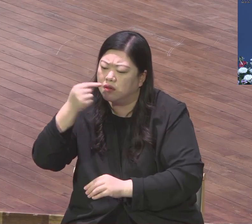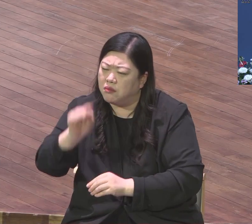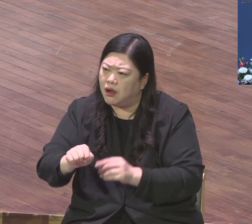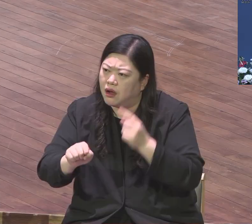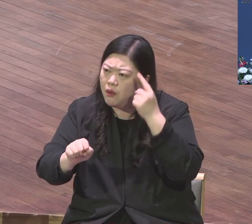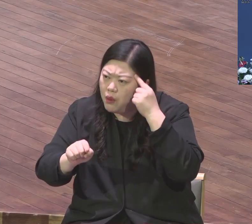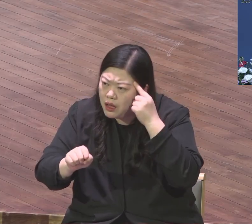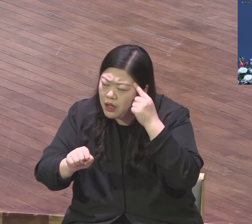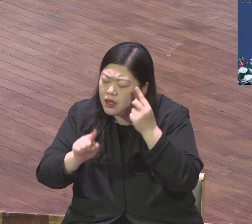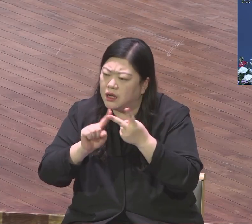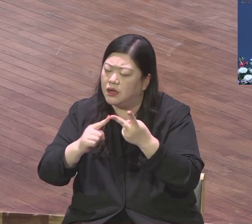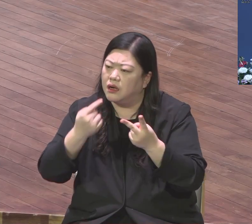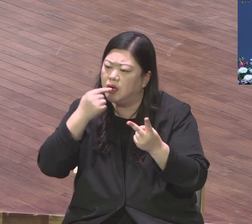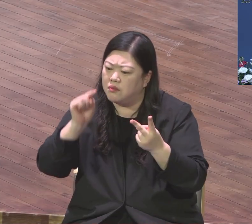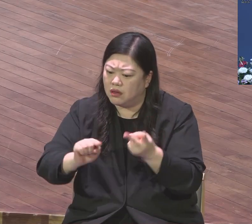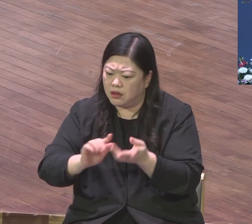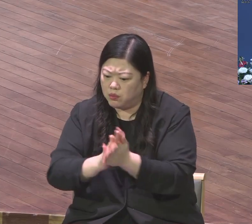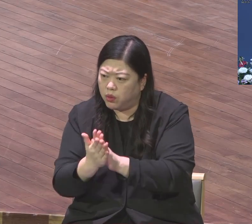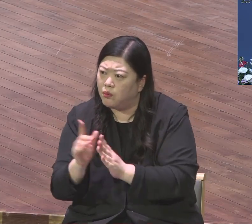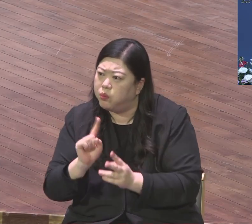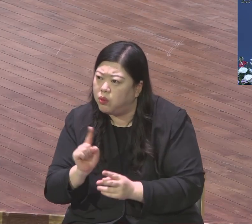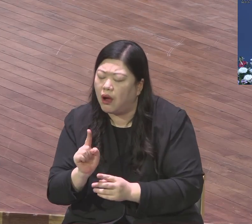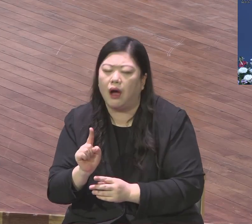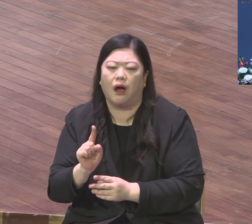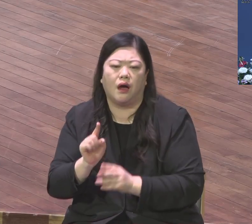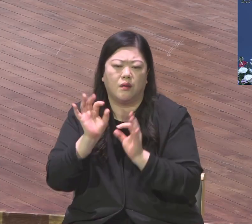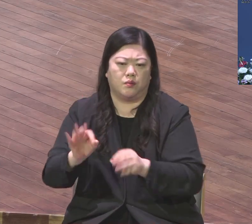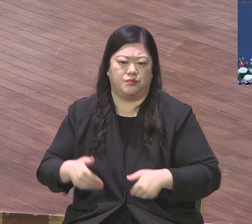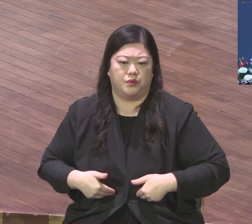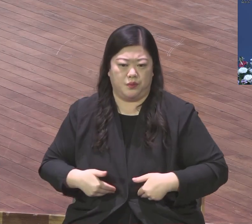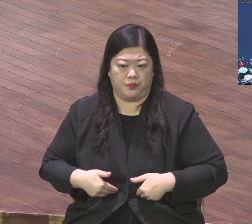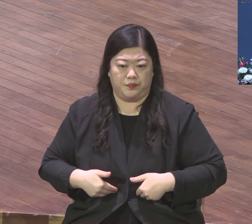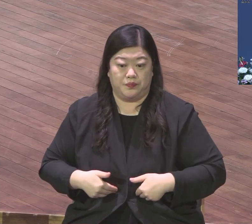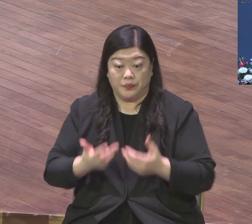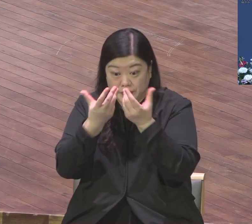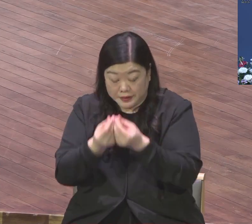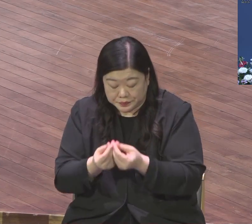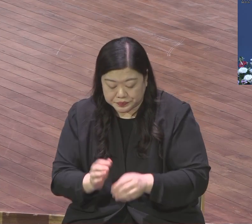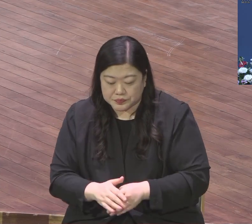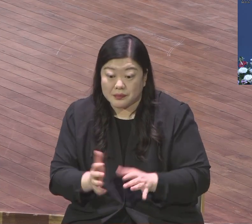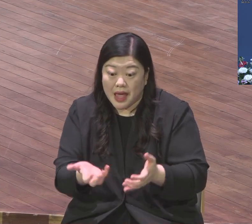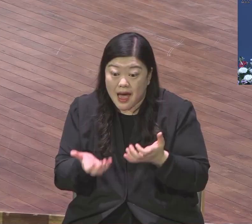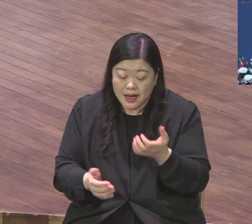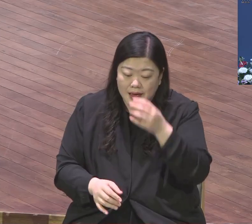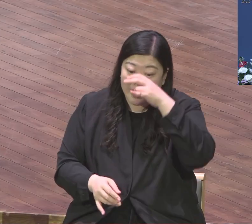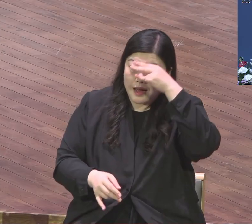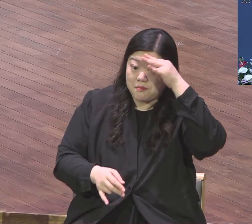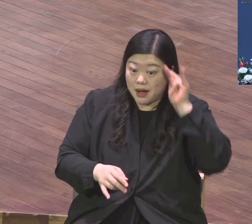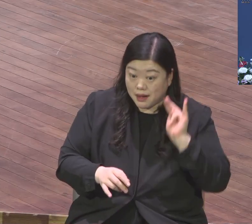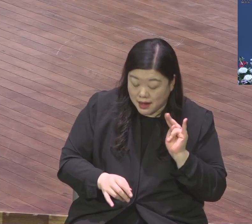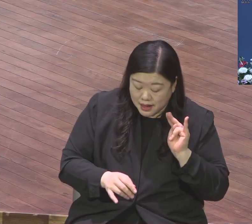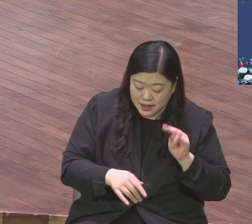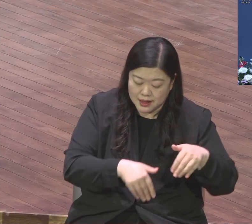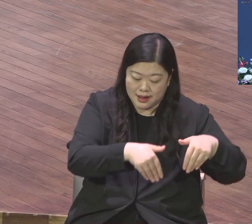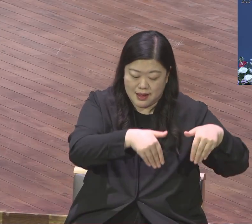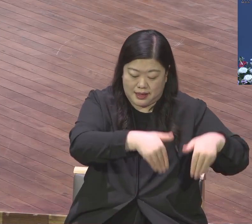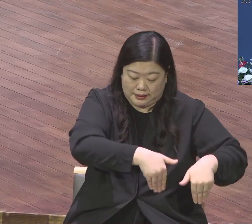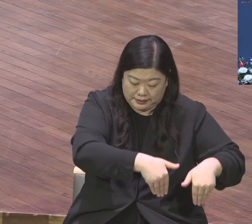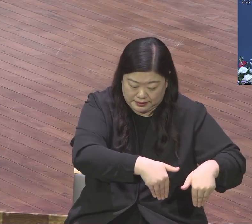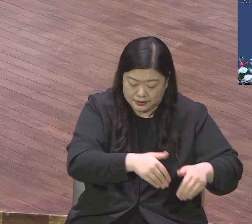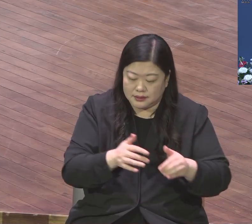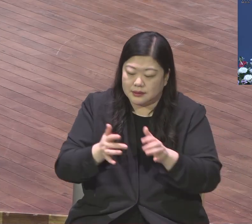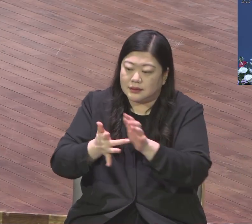핵심이 바로 오늘 제목입니다. 마리아와 하인들이 예수님의